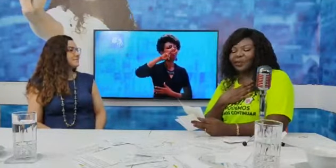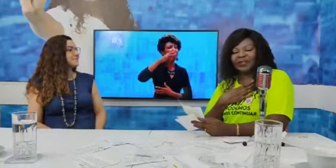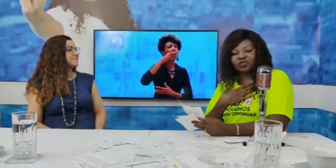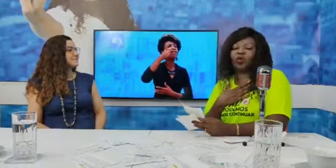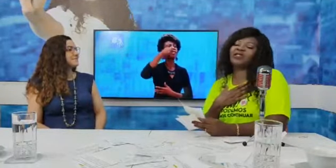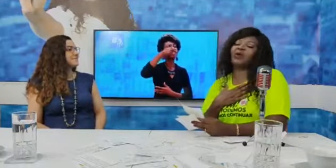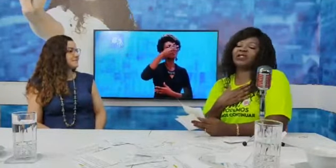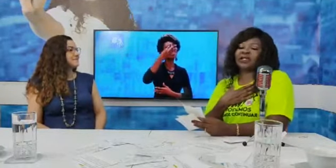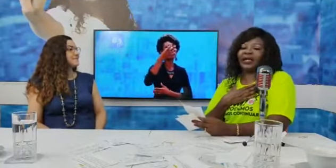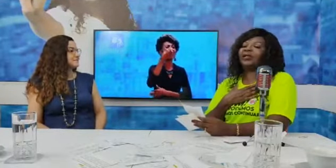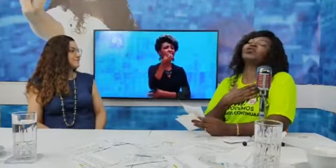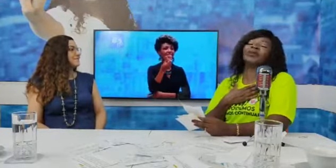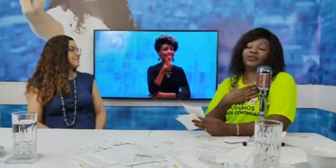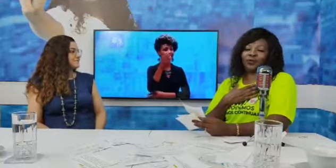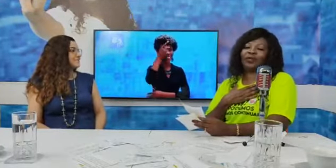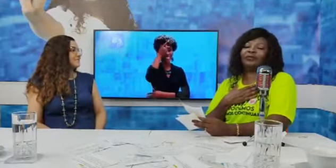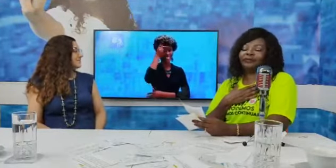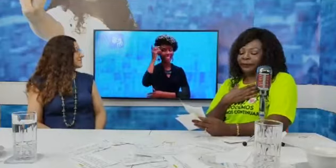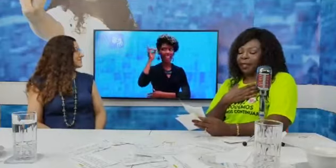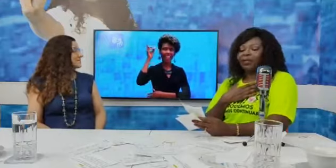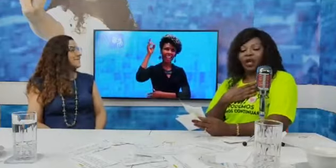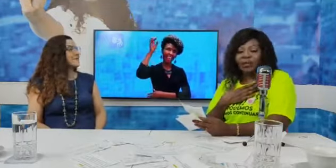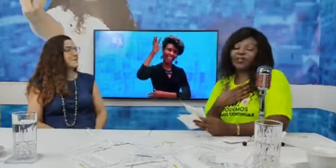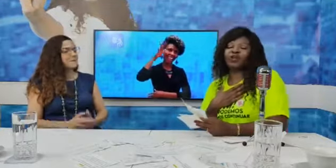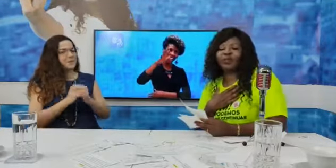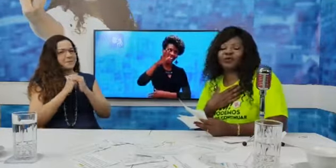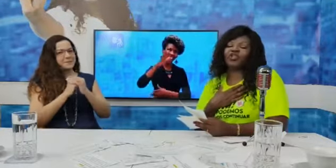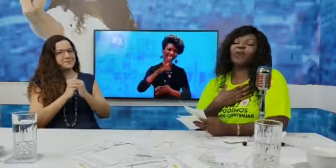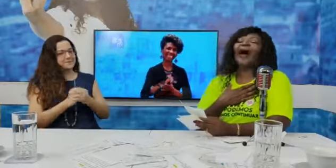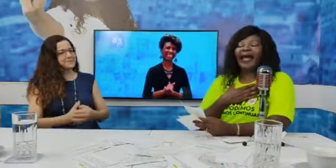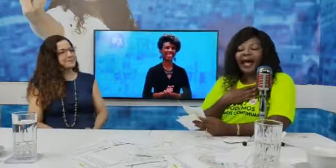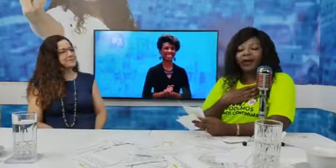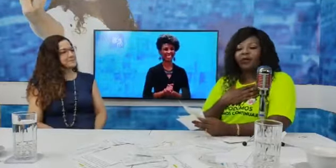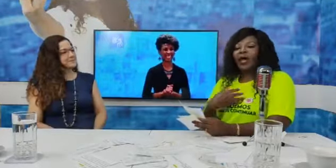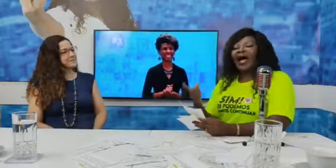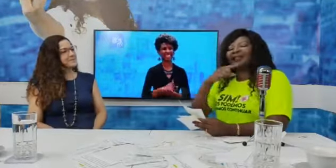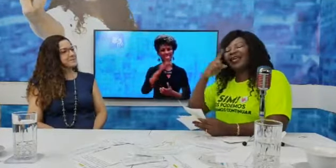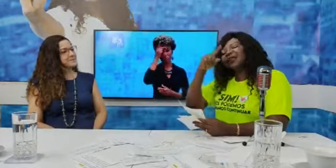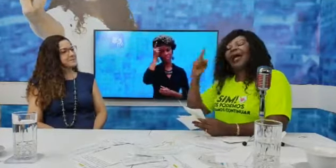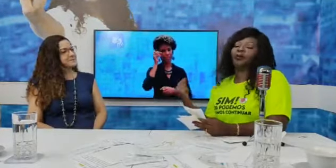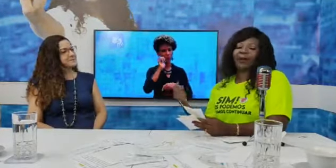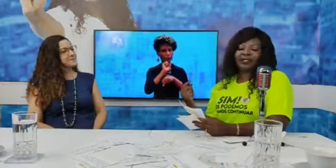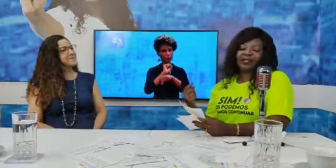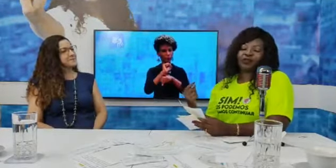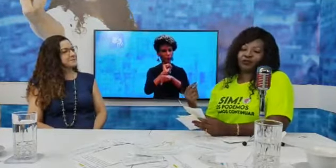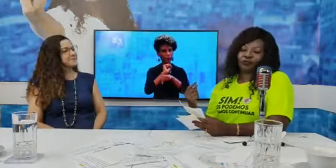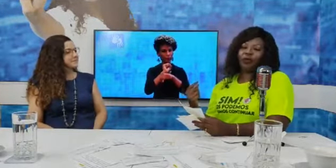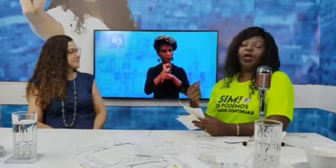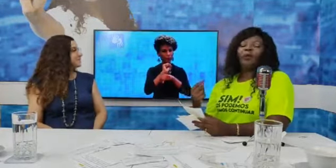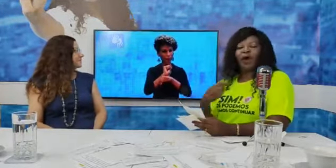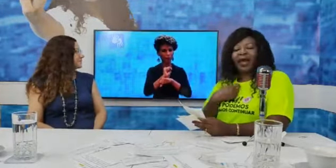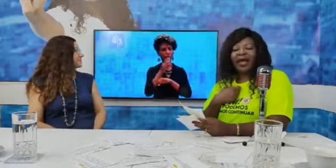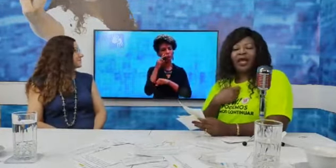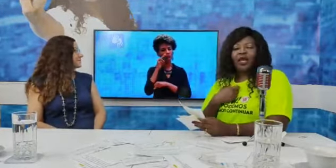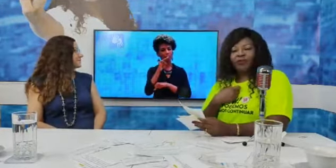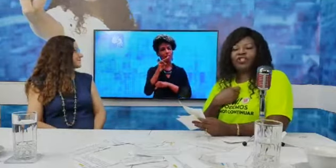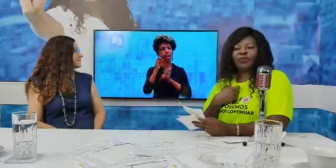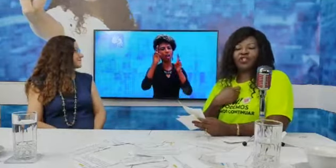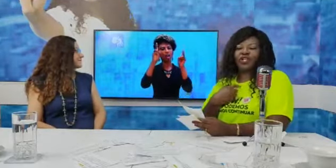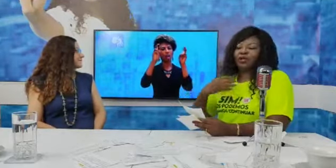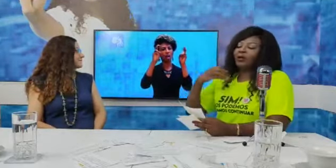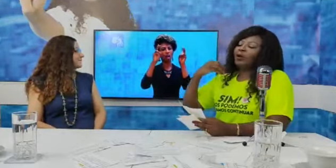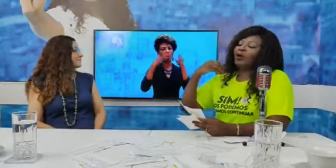3.746 pessoas alcançadas. Deus abençoe. Deus abençoe as pessoas que pararam, atentaram para esse assunto. Eu